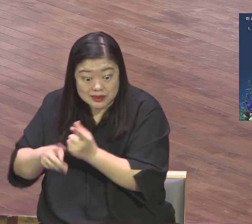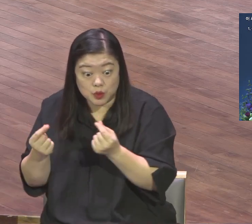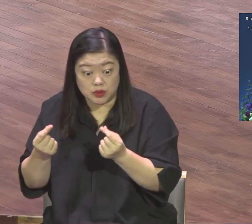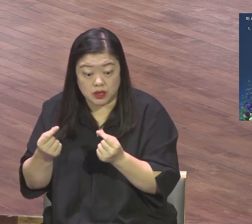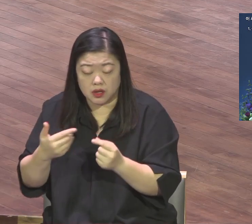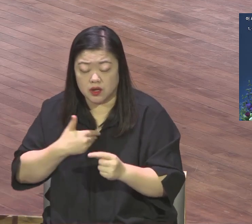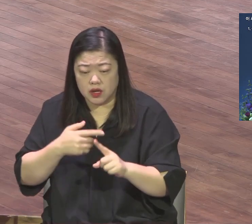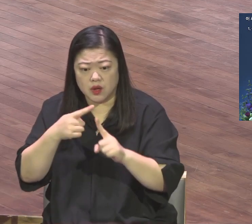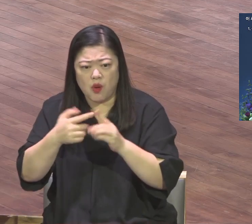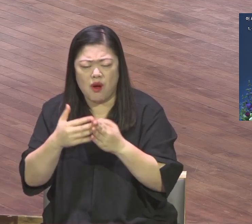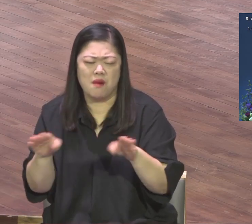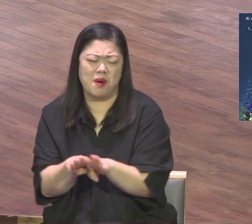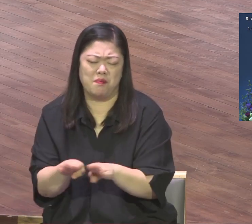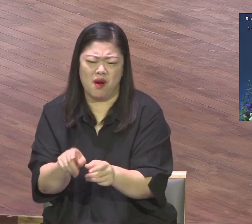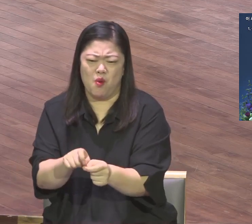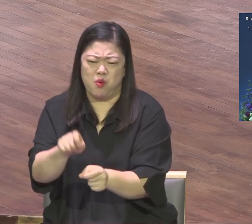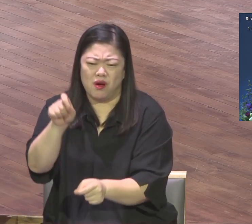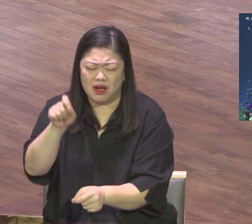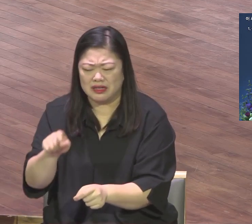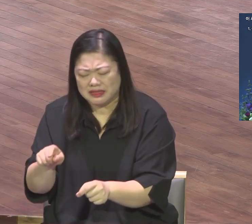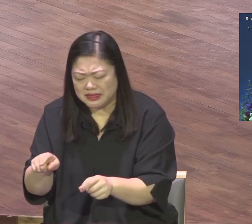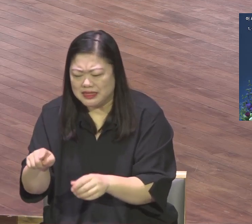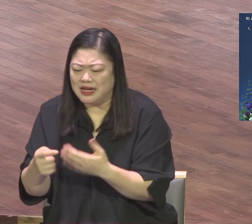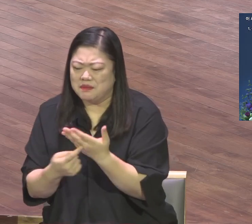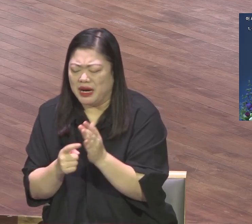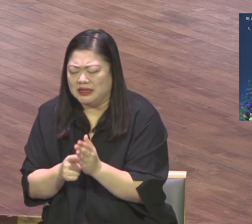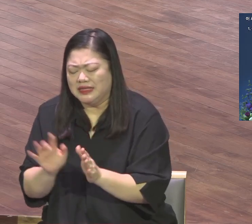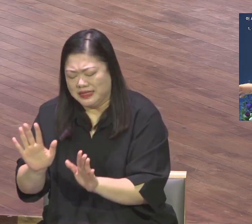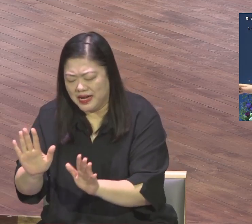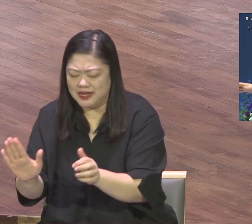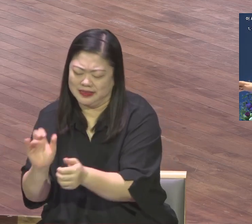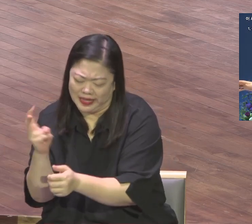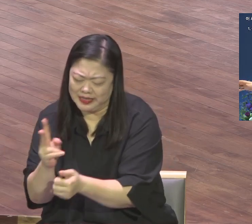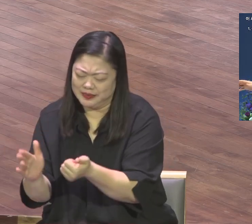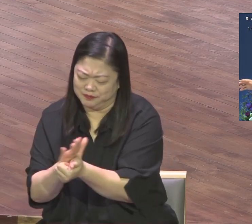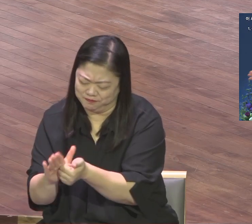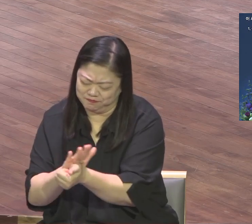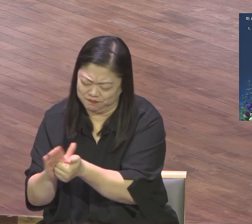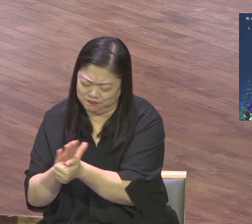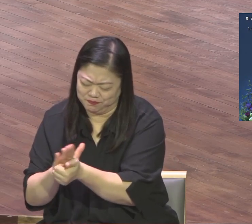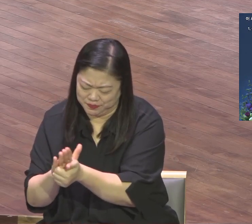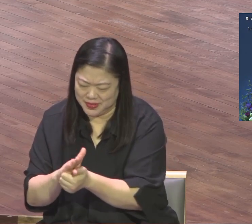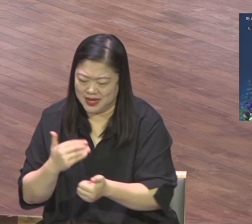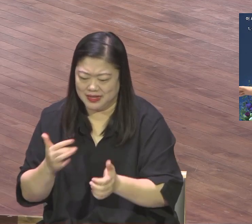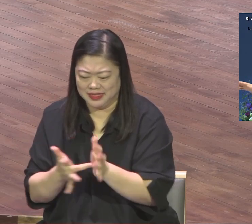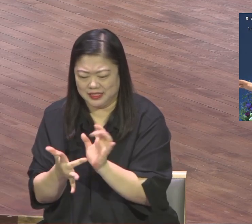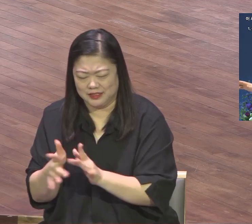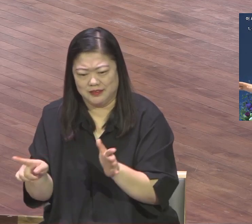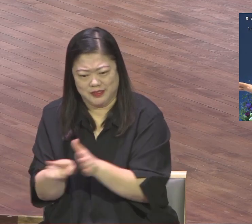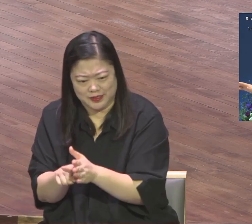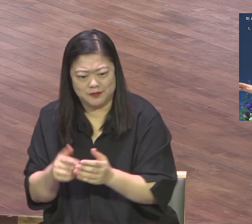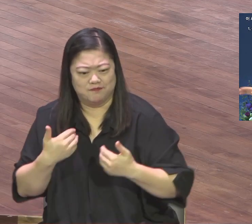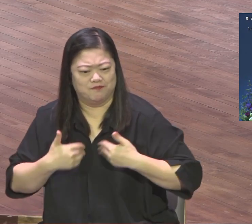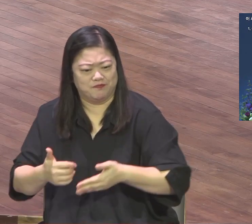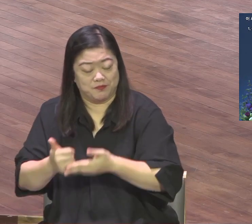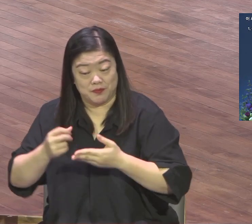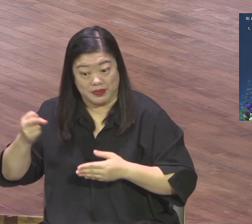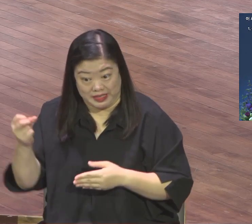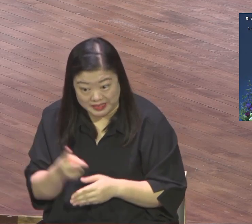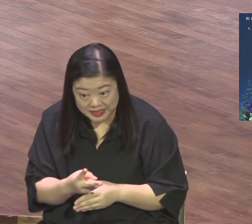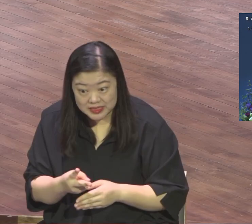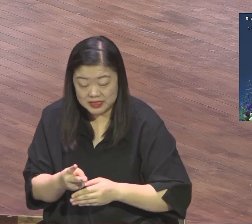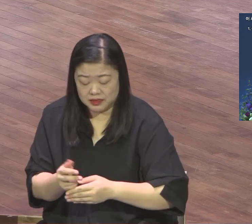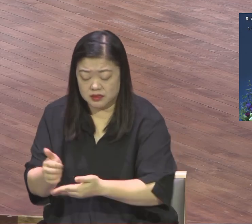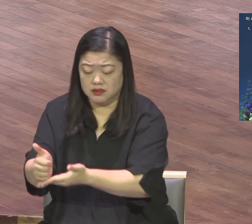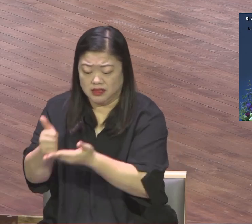공기 사단이 공격해가지고 이런저런 시험 줘가지고 그냥 포기하도록. 그래서 길거리에 80%는 다 옛날에 교회 다녔던 사람들이